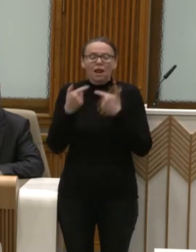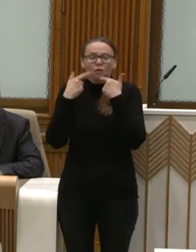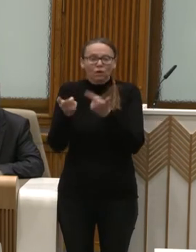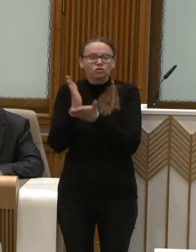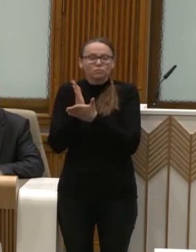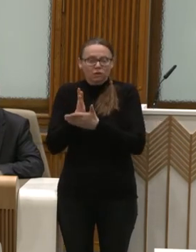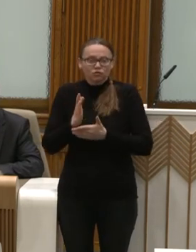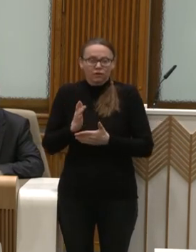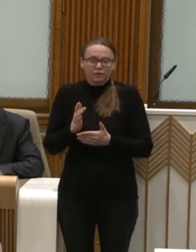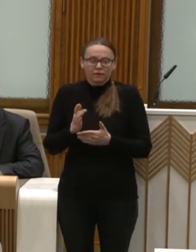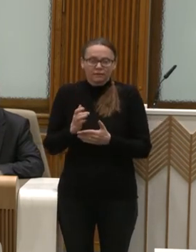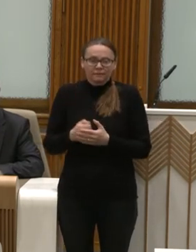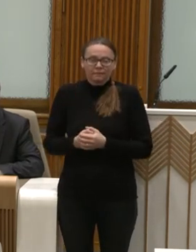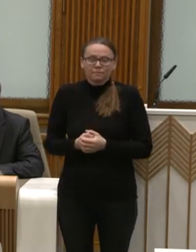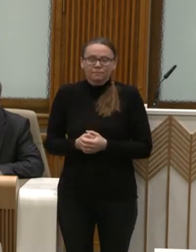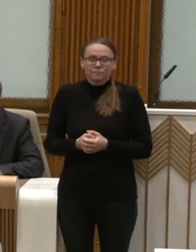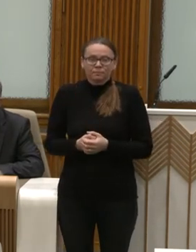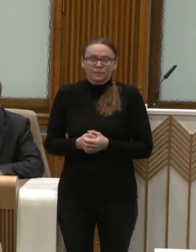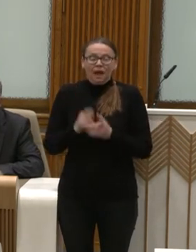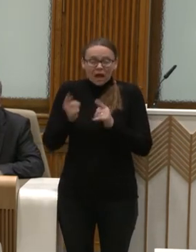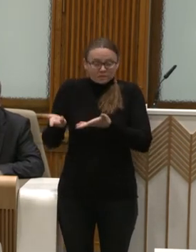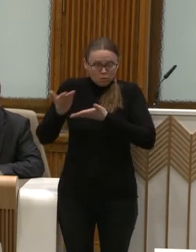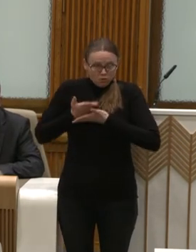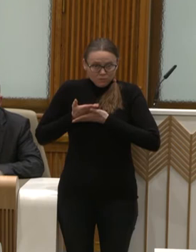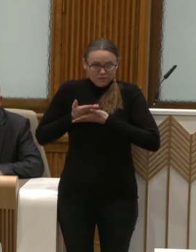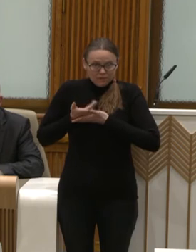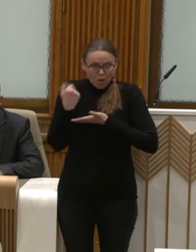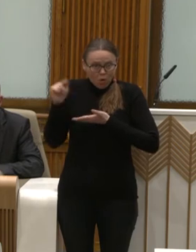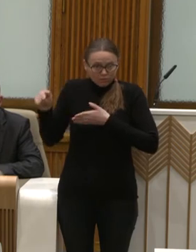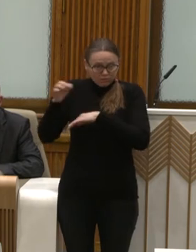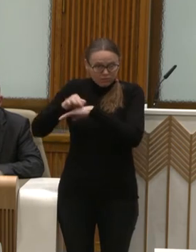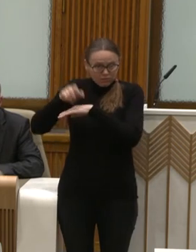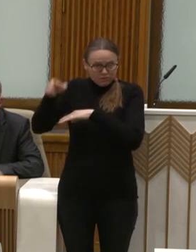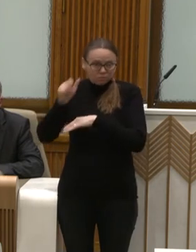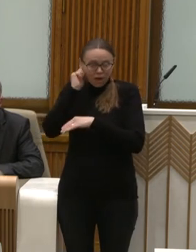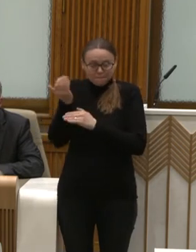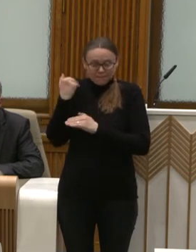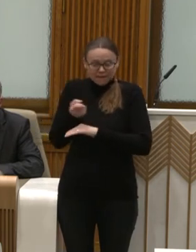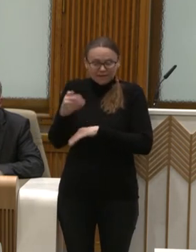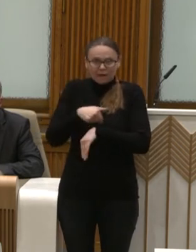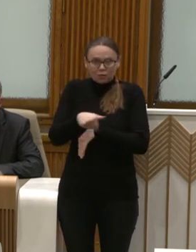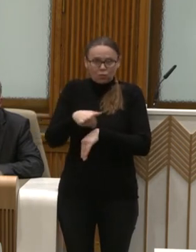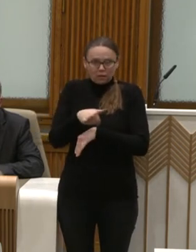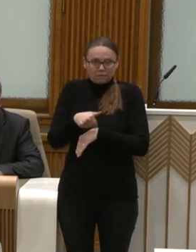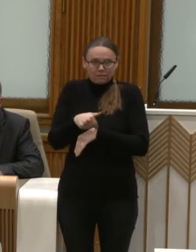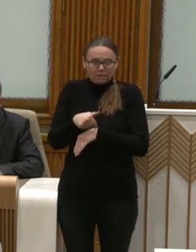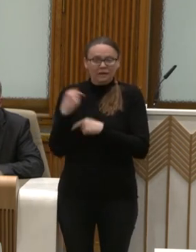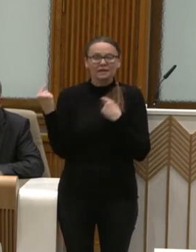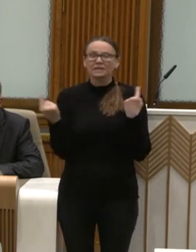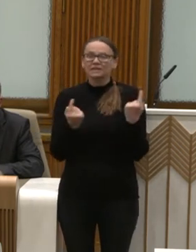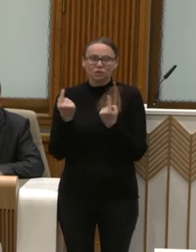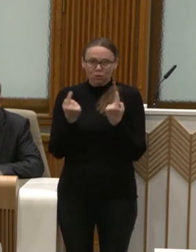da že potem, kar smo dobili od nje pred nekaj urami, je